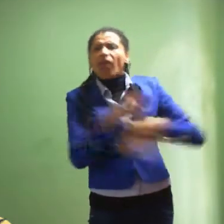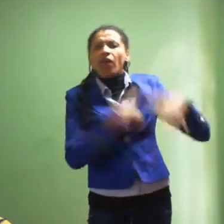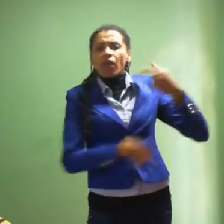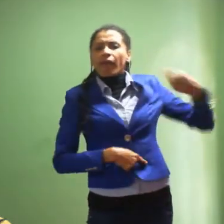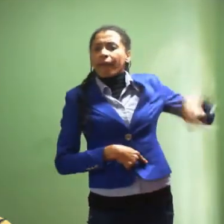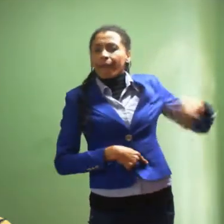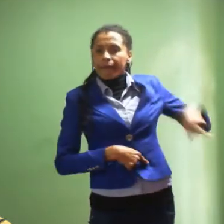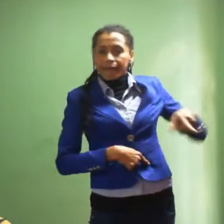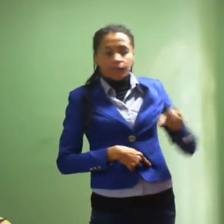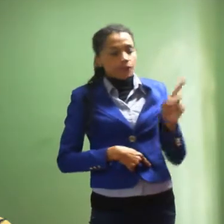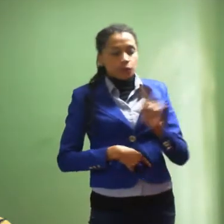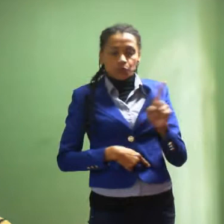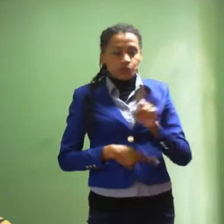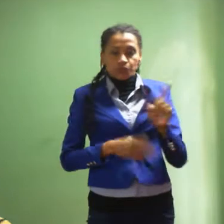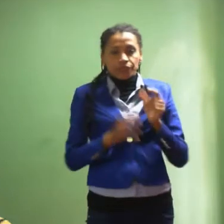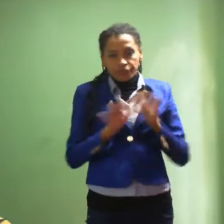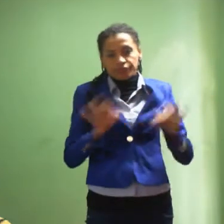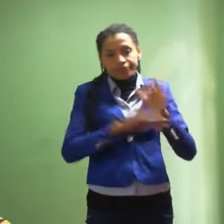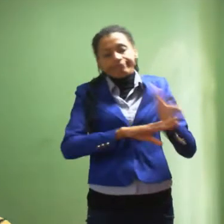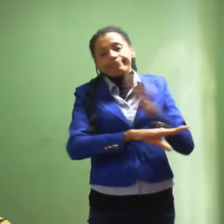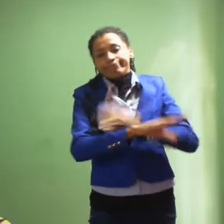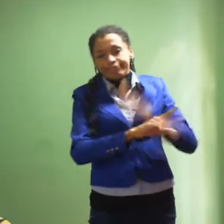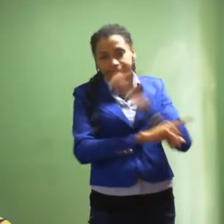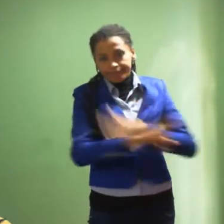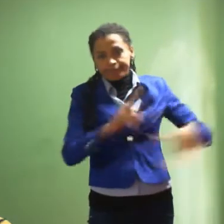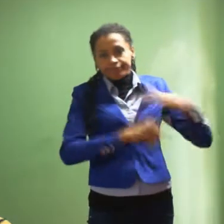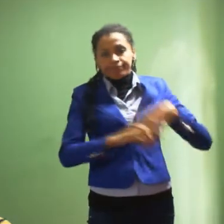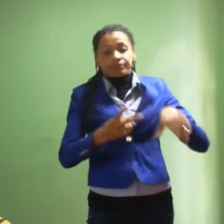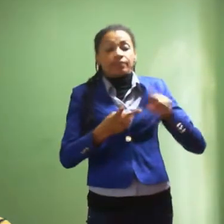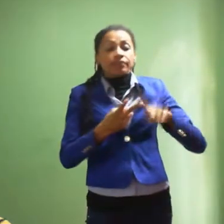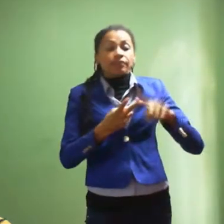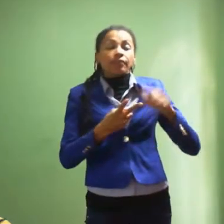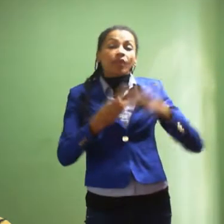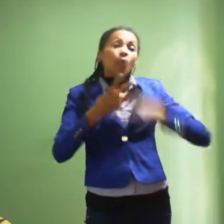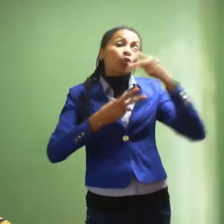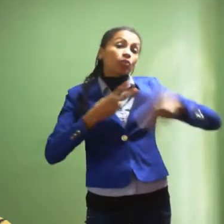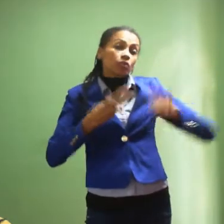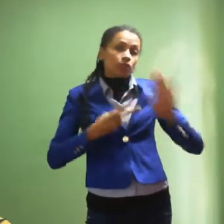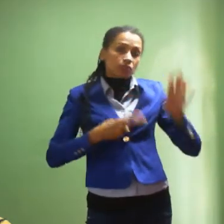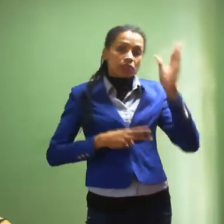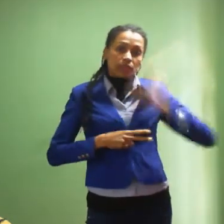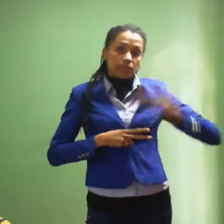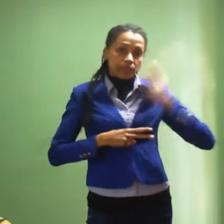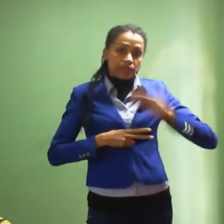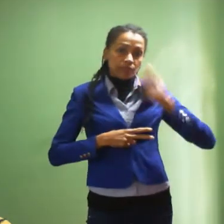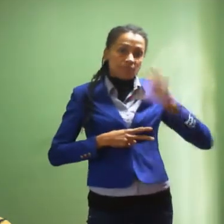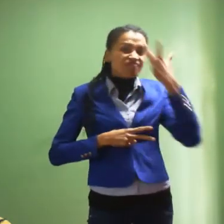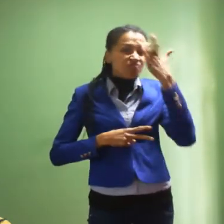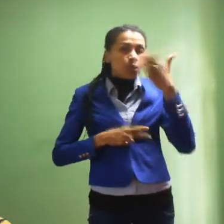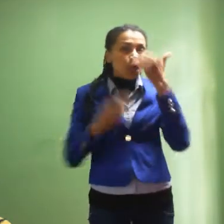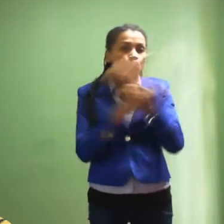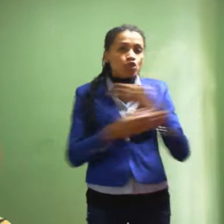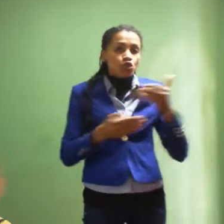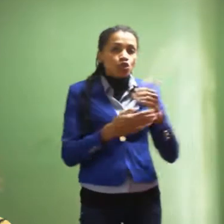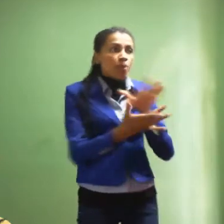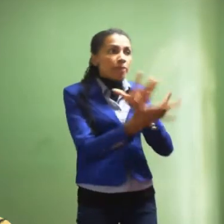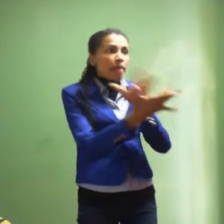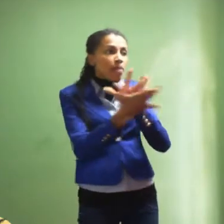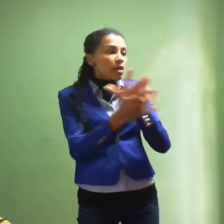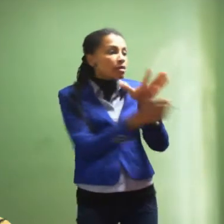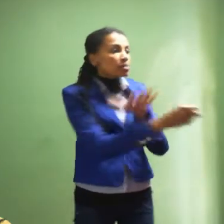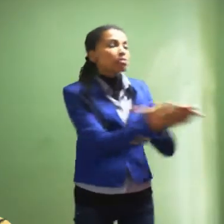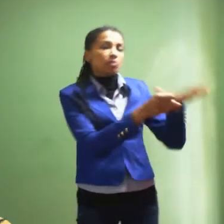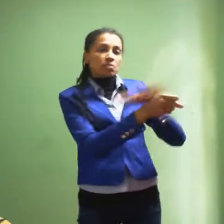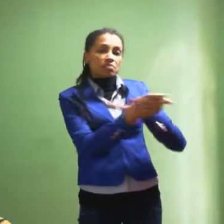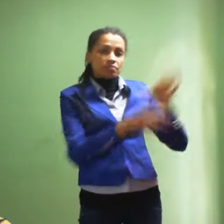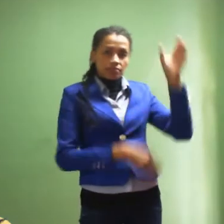lo que está pasando en este proyecto pedagógico. Son experienciales porque el niño está interactuando directamente con las situaciones